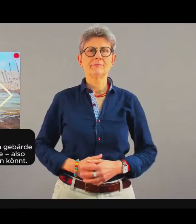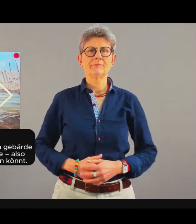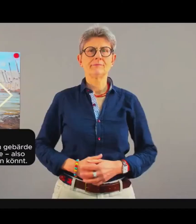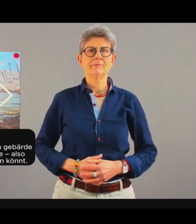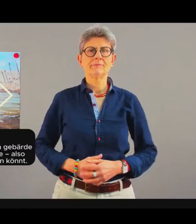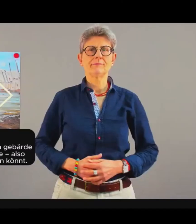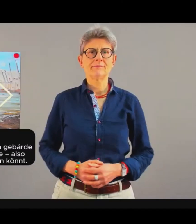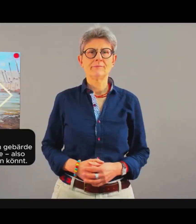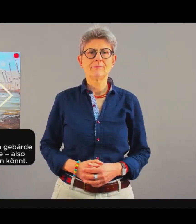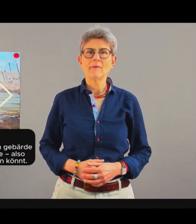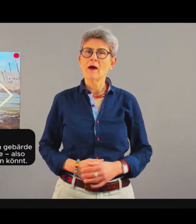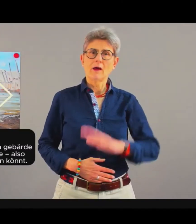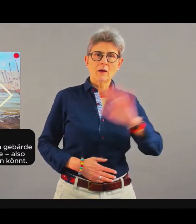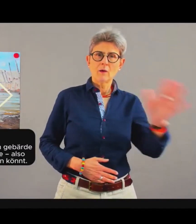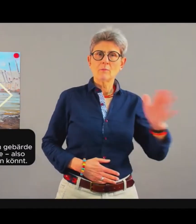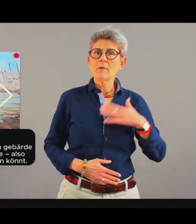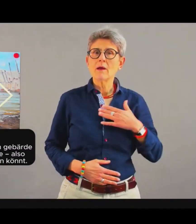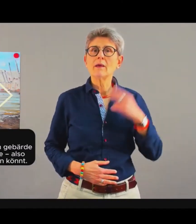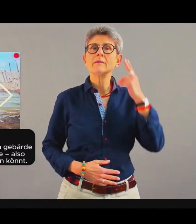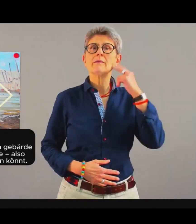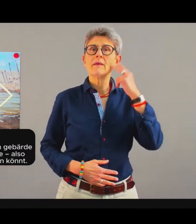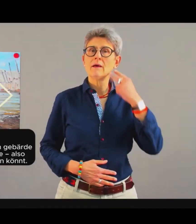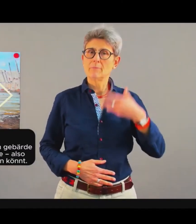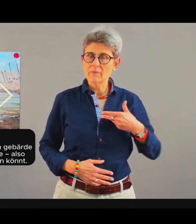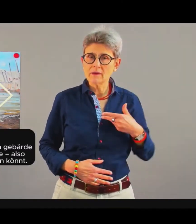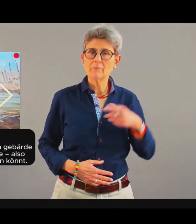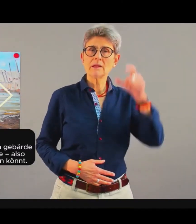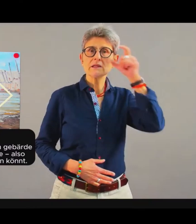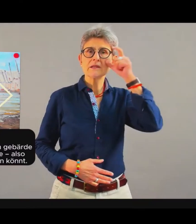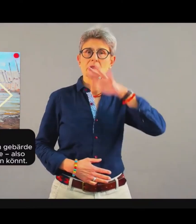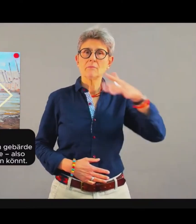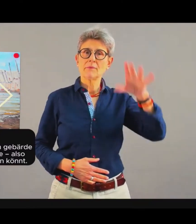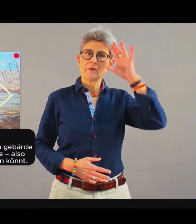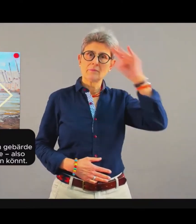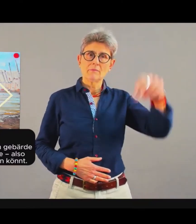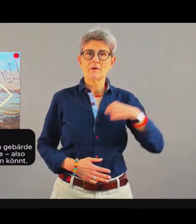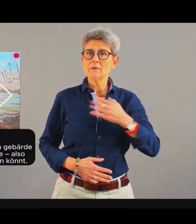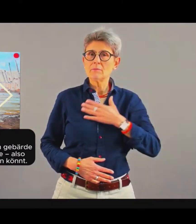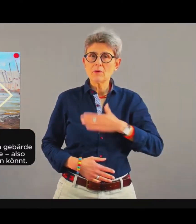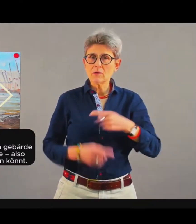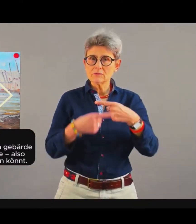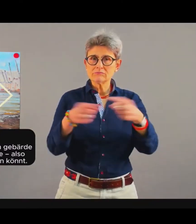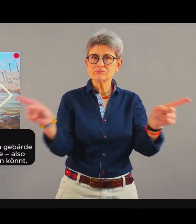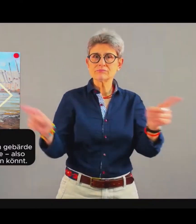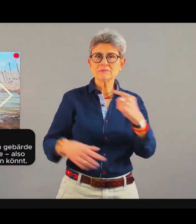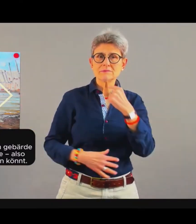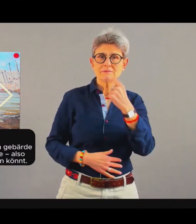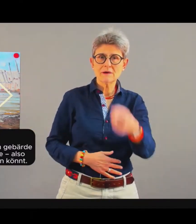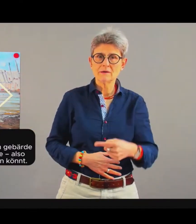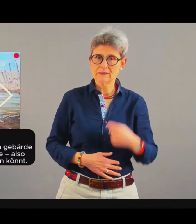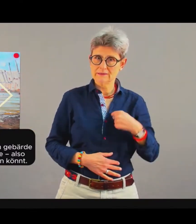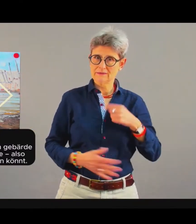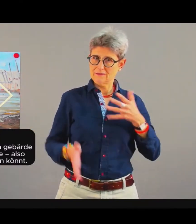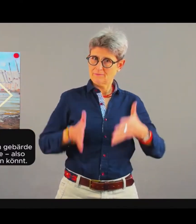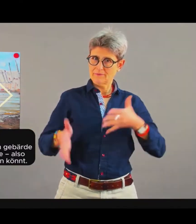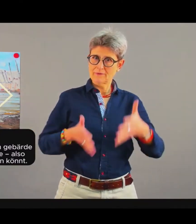So, jetzt nochmal. Ich lese die Untertitel mit. Hallo, mein Name ist Martina Bergmann. Ich arbeite beim